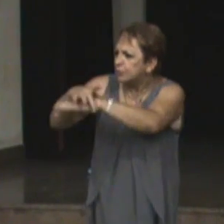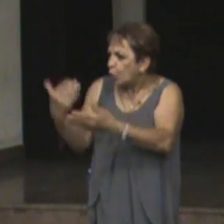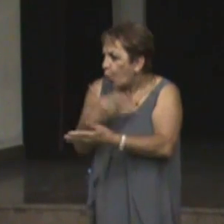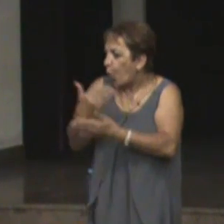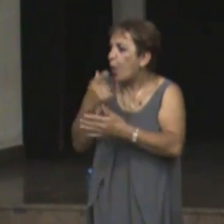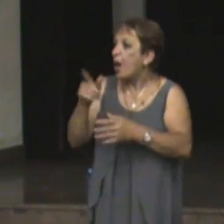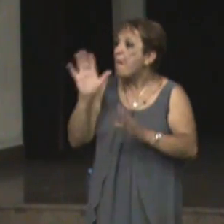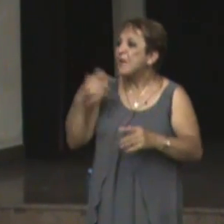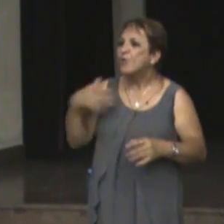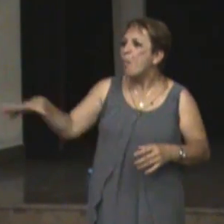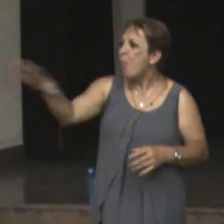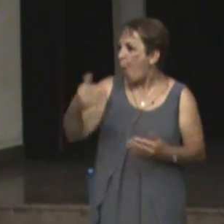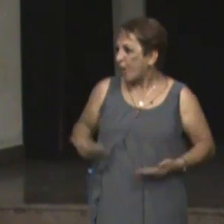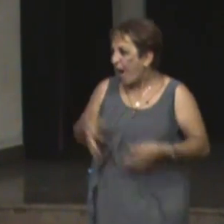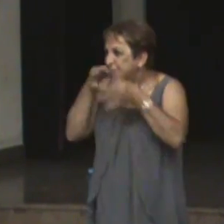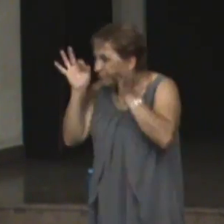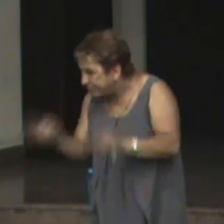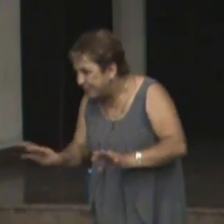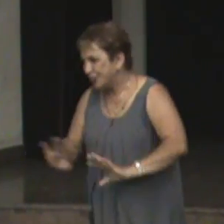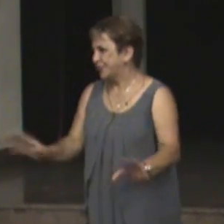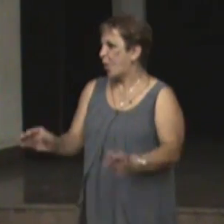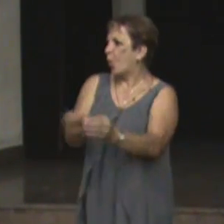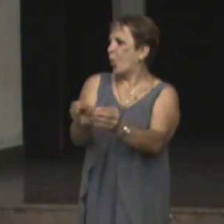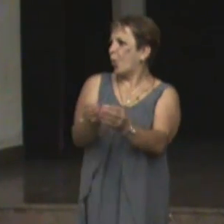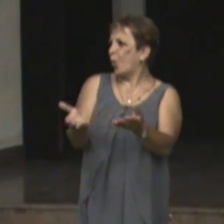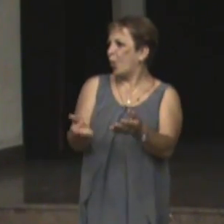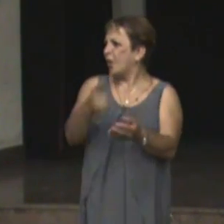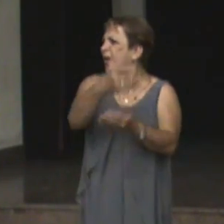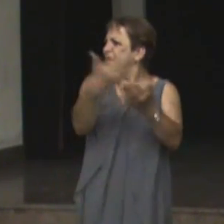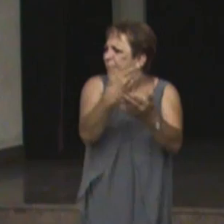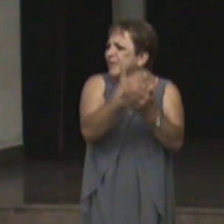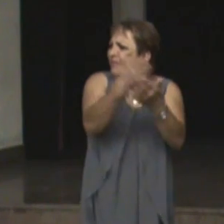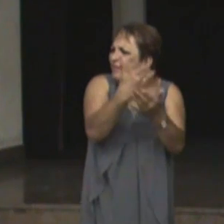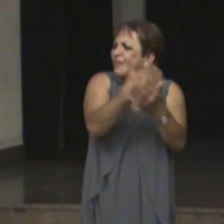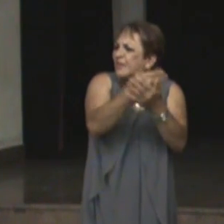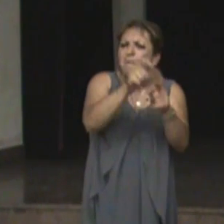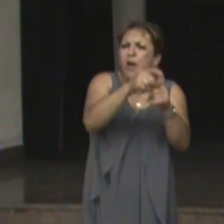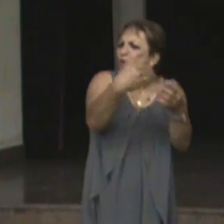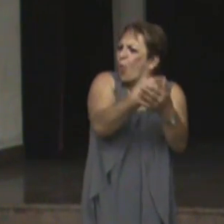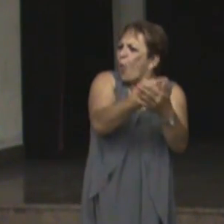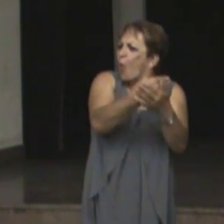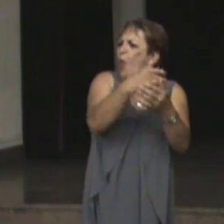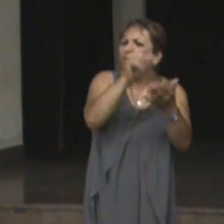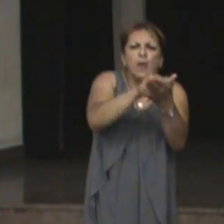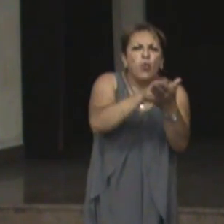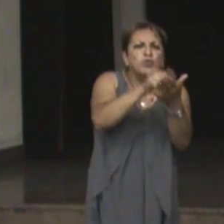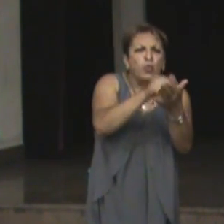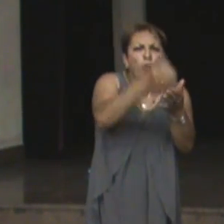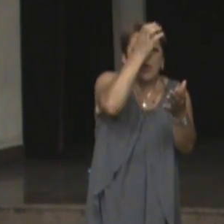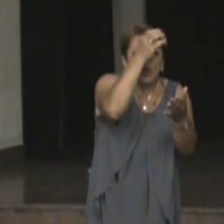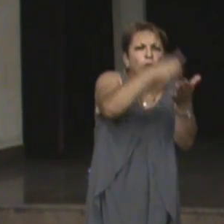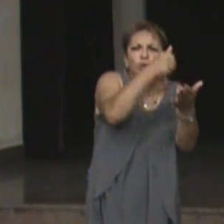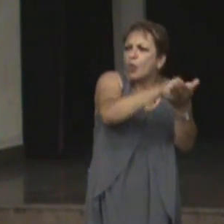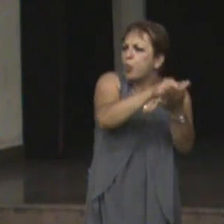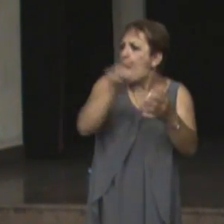բայց դրանից մեր կյանքը ավելի լավ չի դառնում։ Ես չեմ ասում դրանք սխալ են կամ վատ են, իհարկե դրանք անհրաժեշտ են, բայց դրանք գիտության համար են